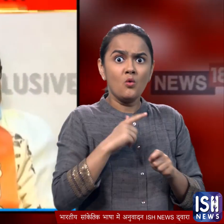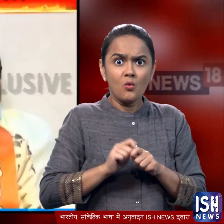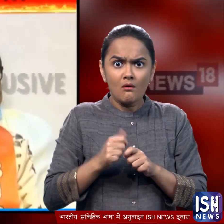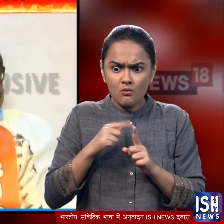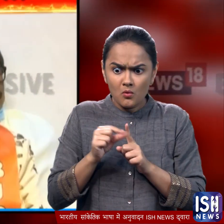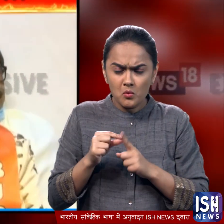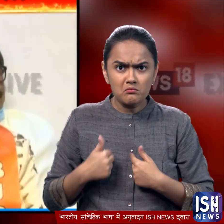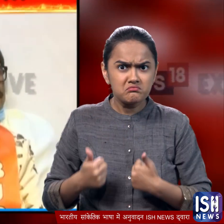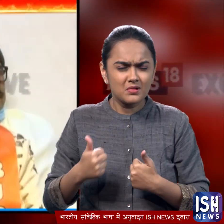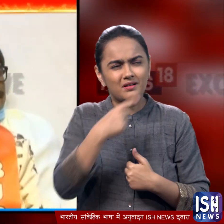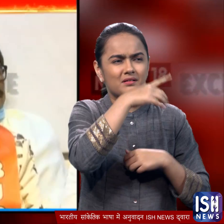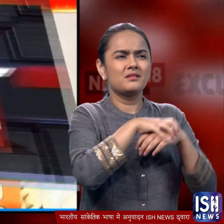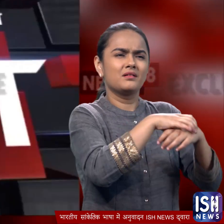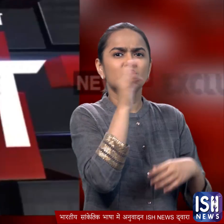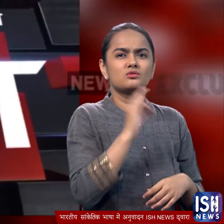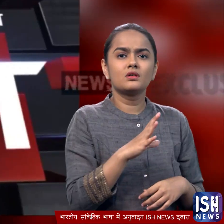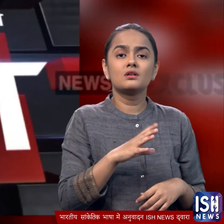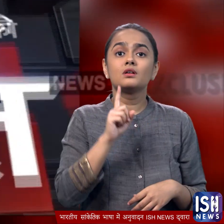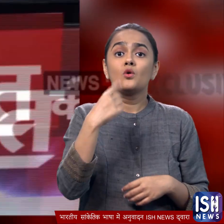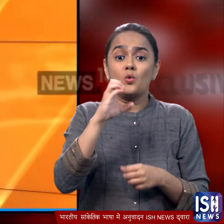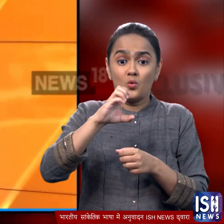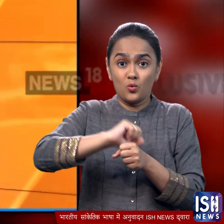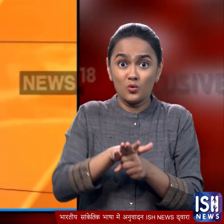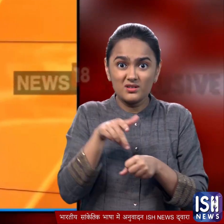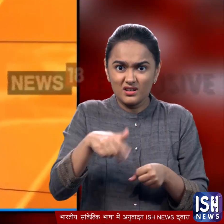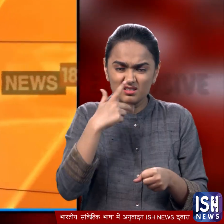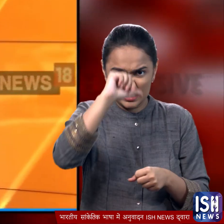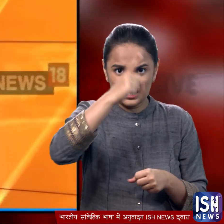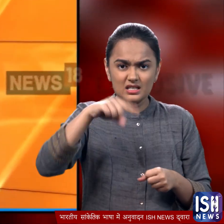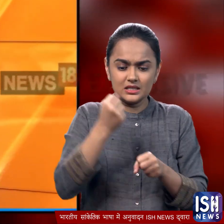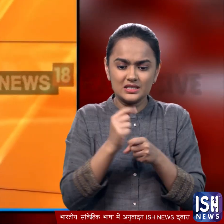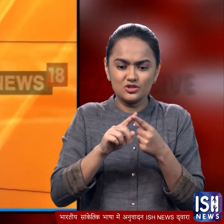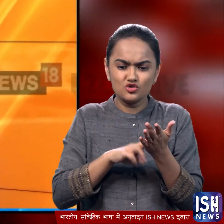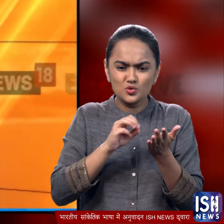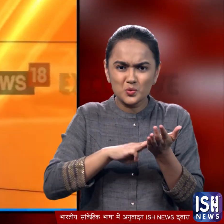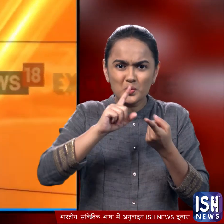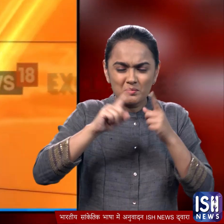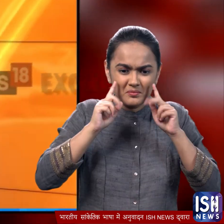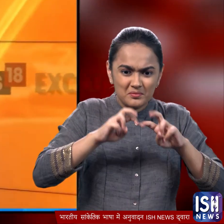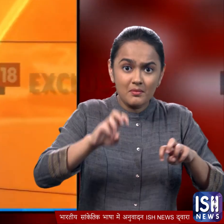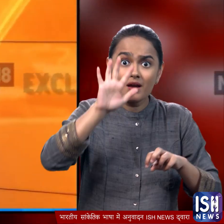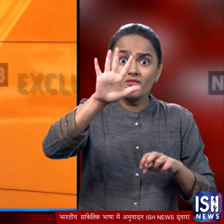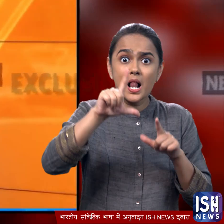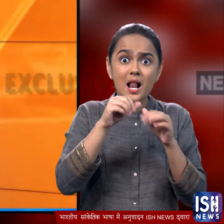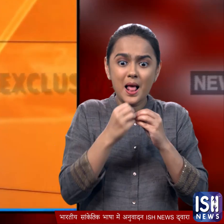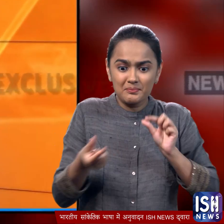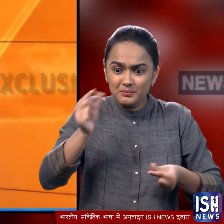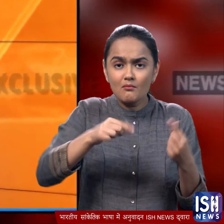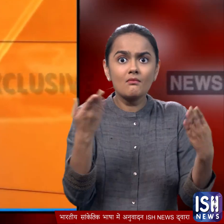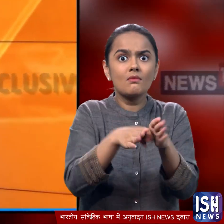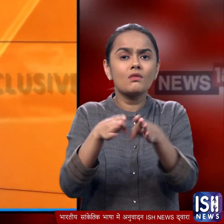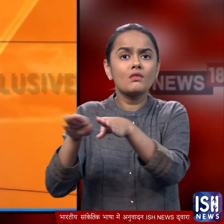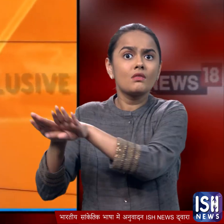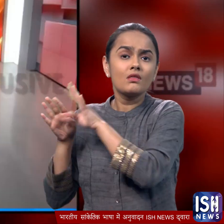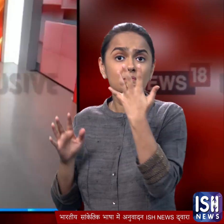कि उनके काम की वजह से उन्हें भी प्रत्याशी बनाया जाएगा। कोरोना के खतरे के बीच देश में जीनोम सीक्वेंसिंग की 5 लैब बंद हो गई।